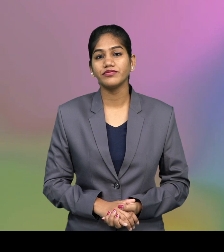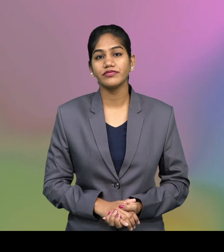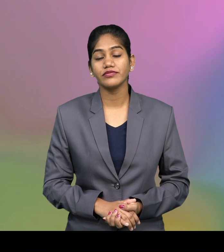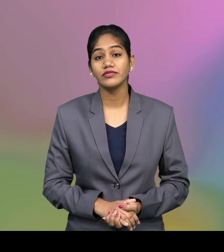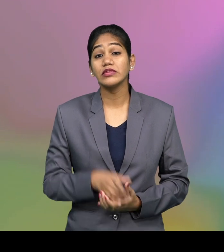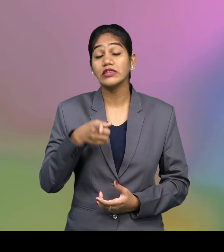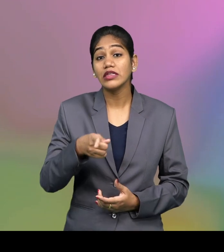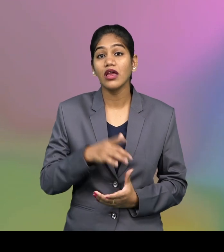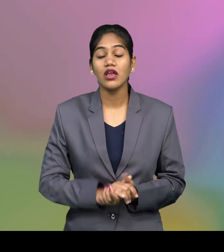తీవ్రవాద ముప్పు.